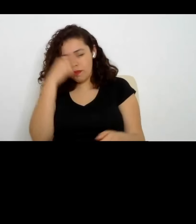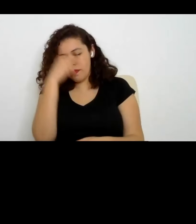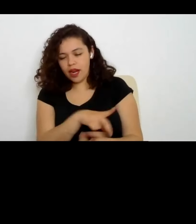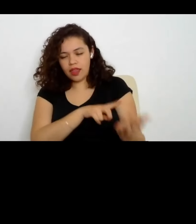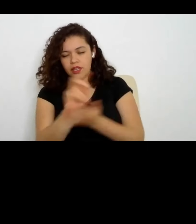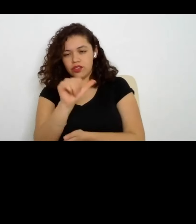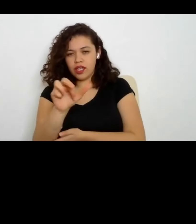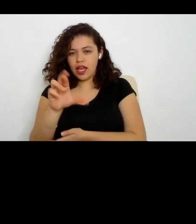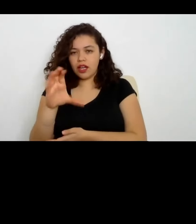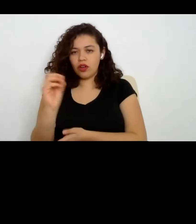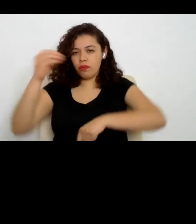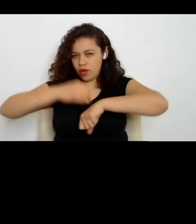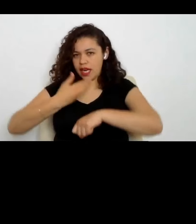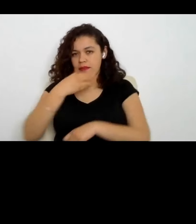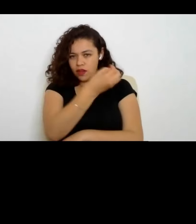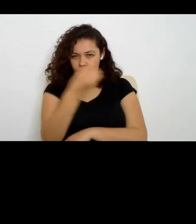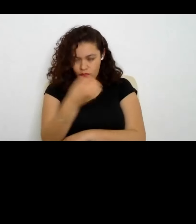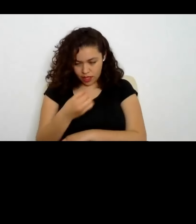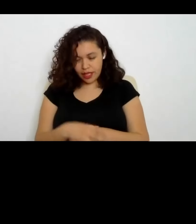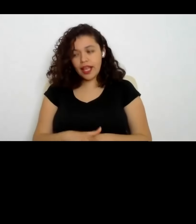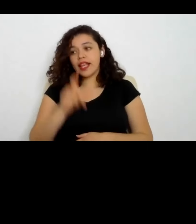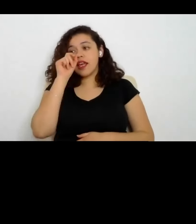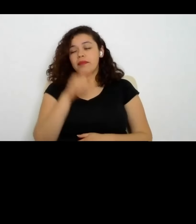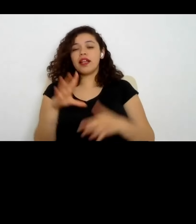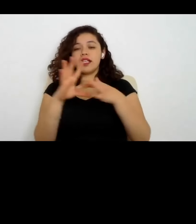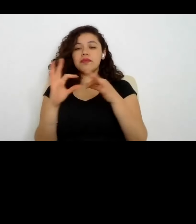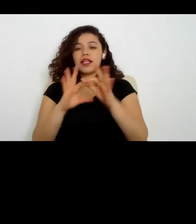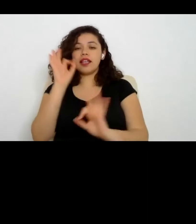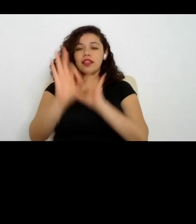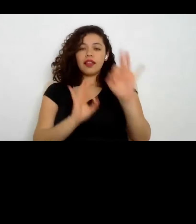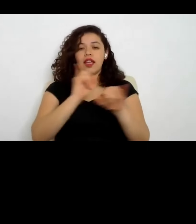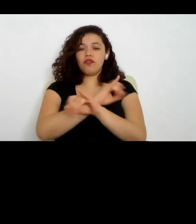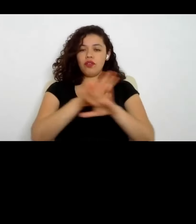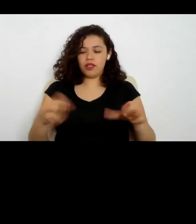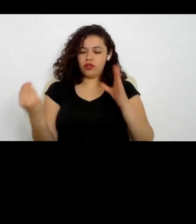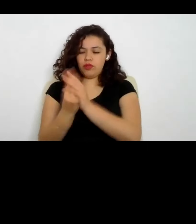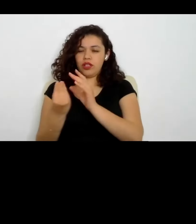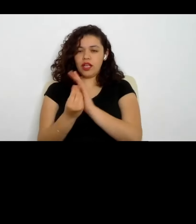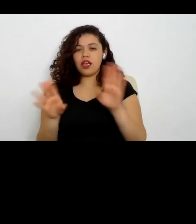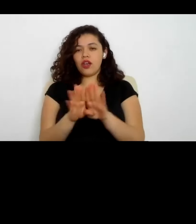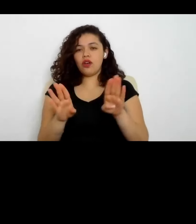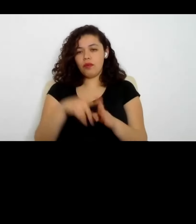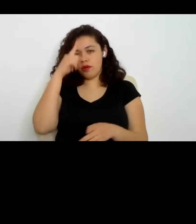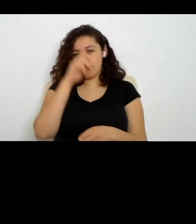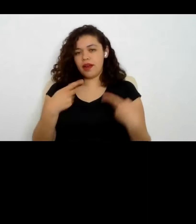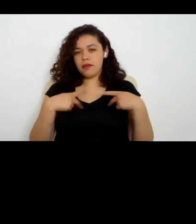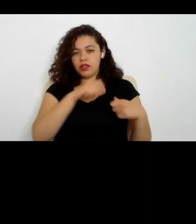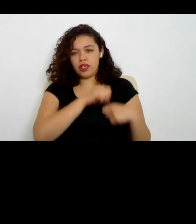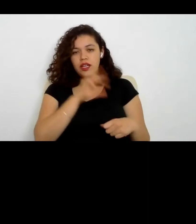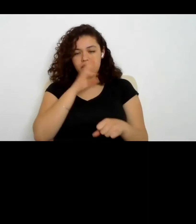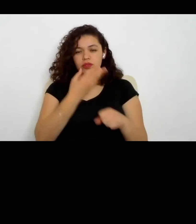derechos ARCO, y explicar cómo se tratan y se protegen los datos personales obtenidos por parte del responsable.